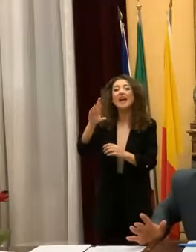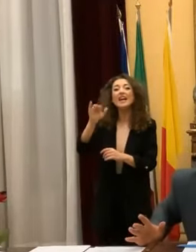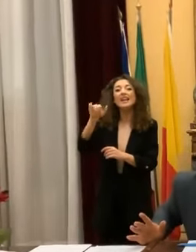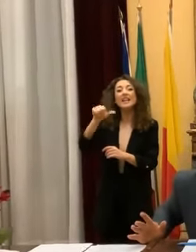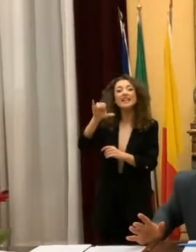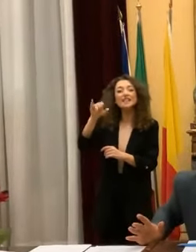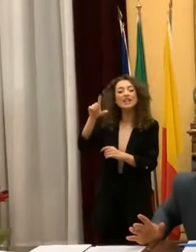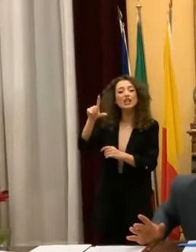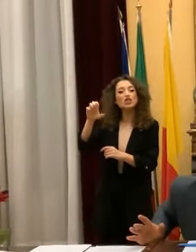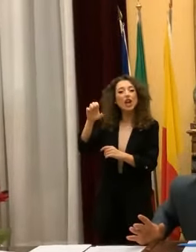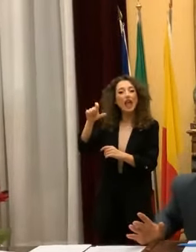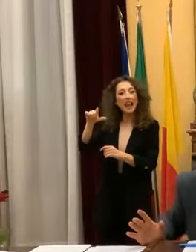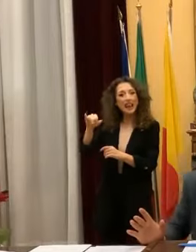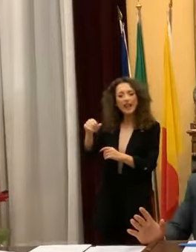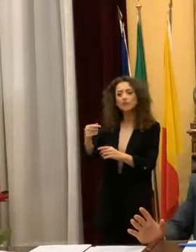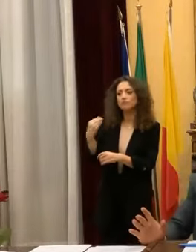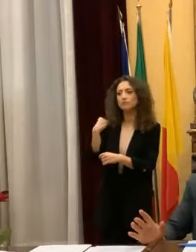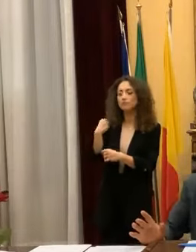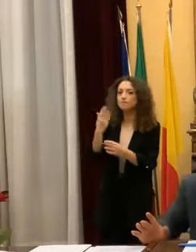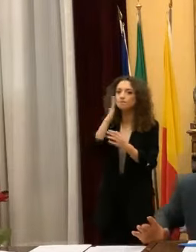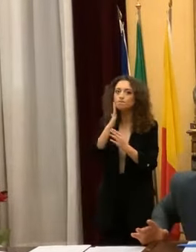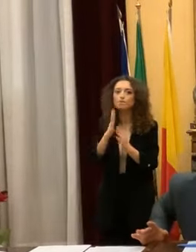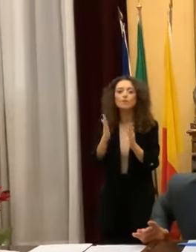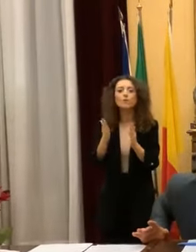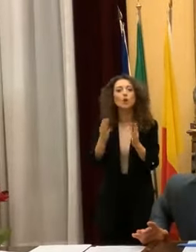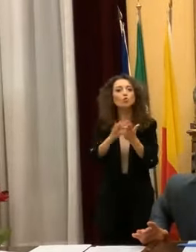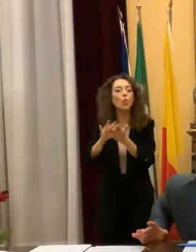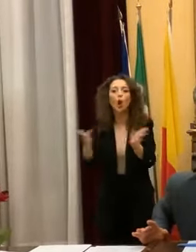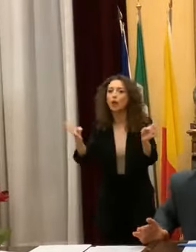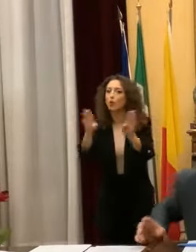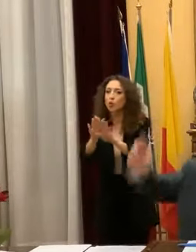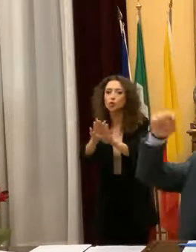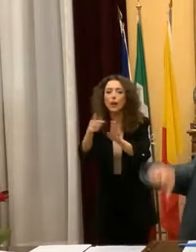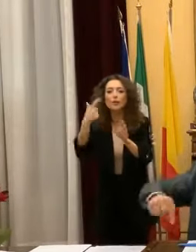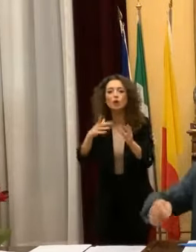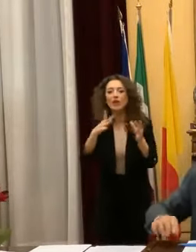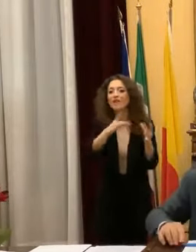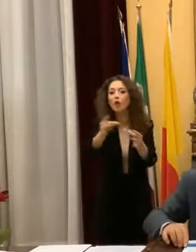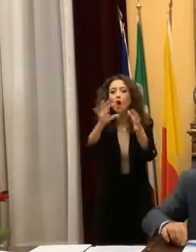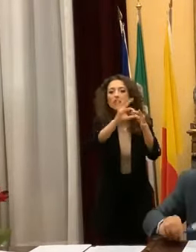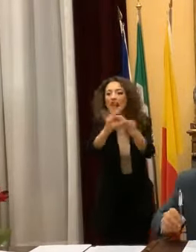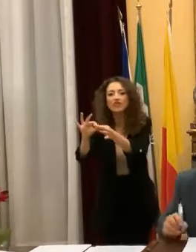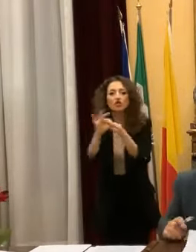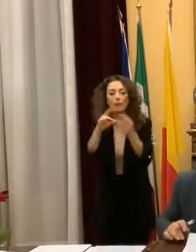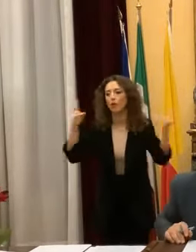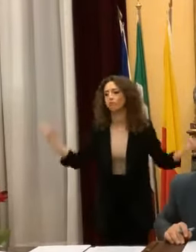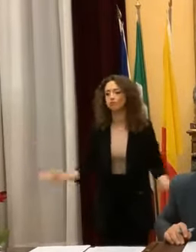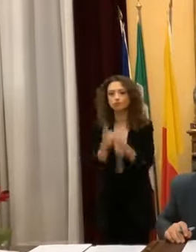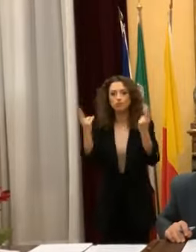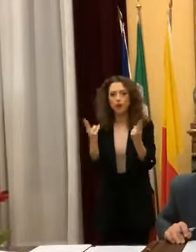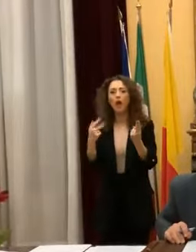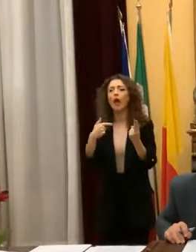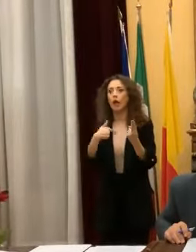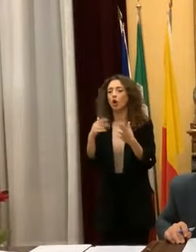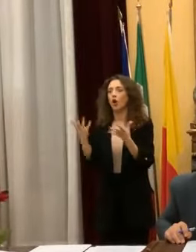scuole perché non erano in condizioni di garantire il tracciamento. E io faccio l'ordinanza e chiudo le